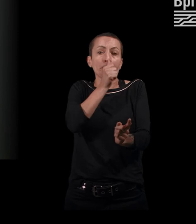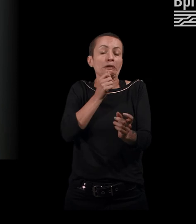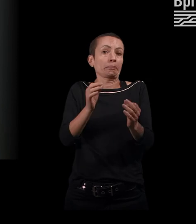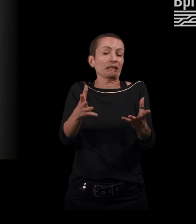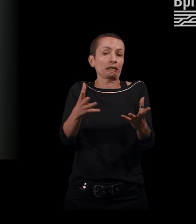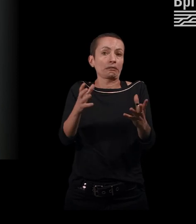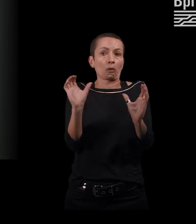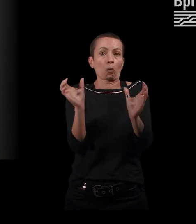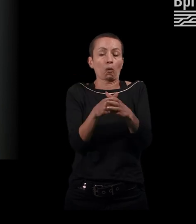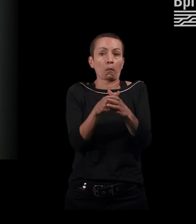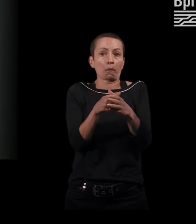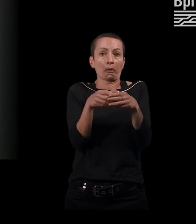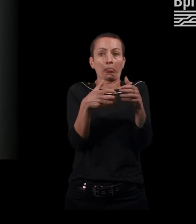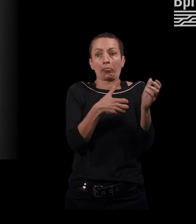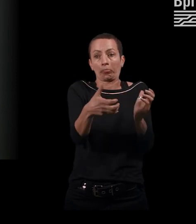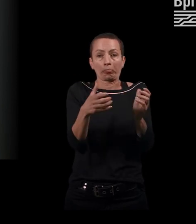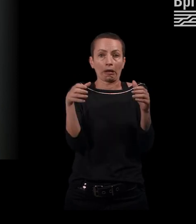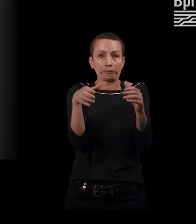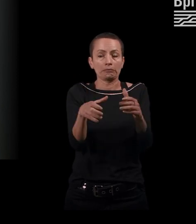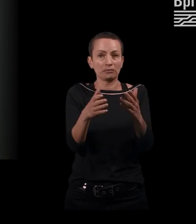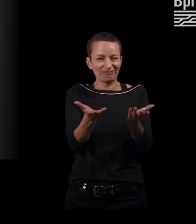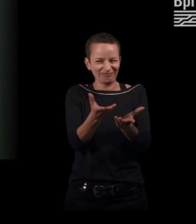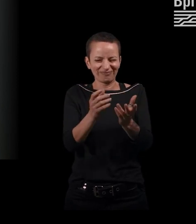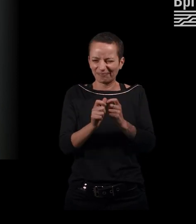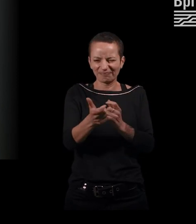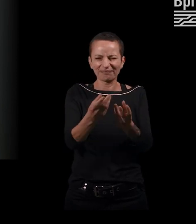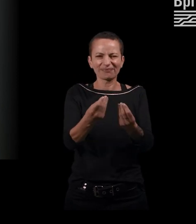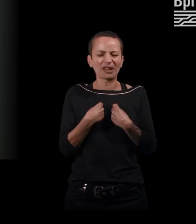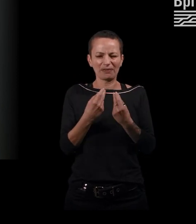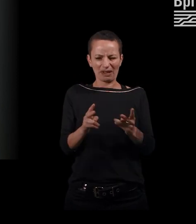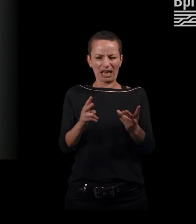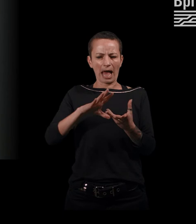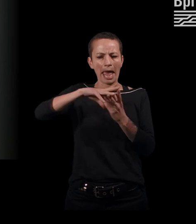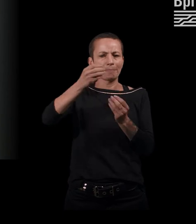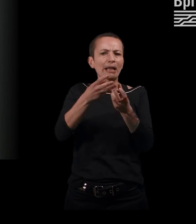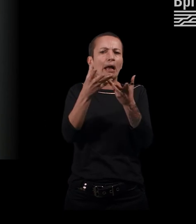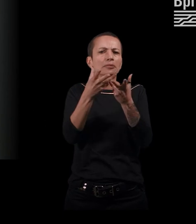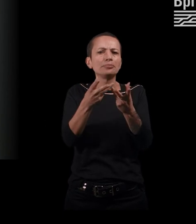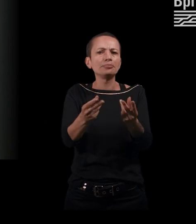tous ces processus-là font, d'une certaine manière, perdre une partie de leur âme aux villes